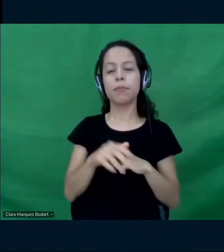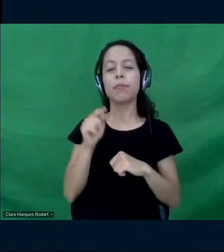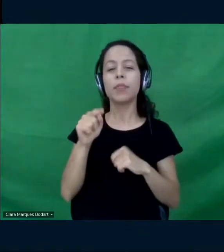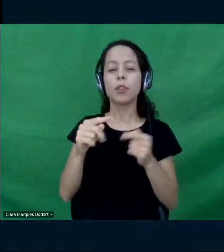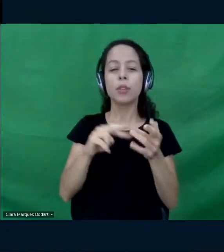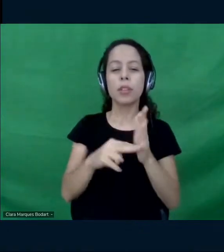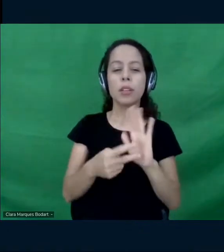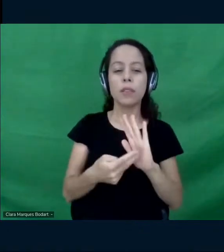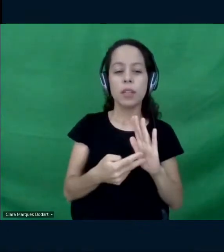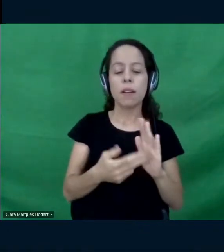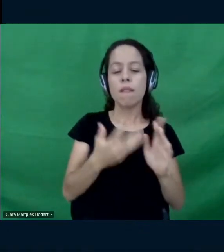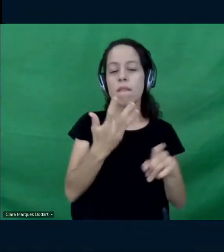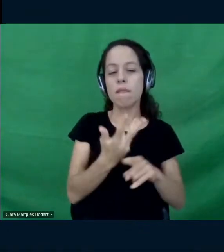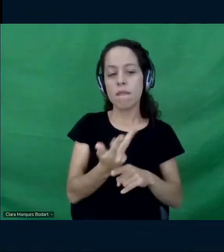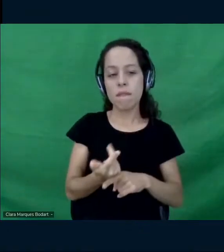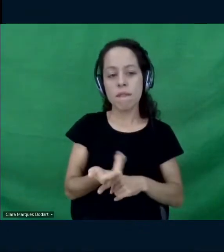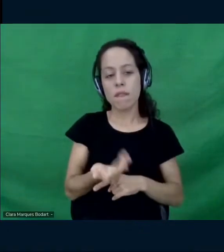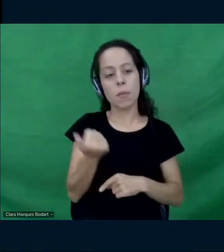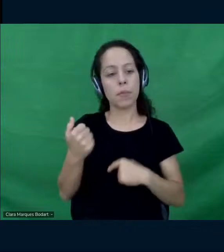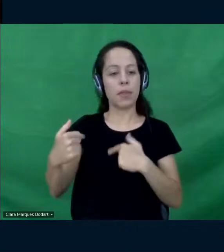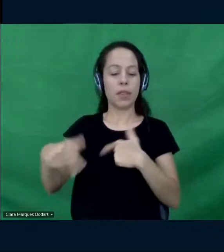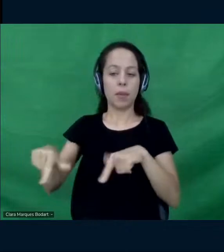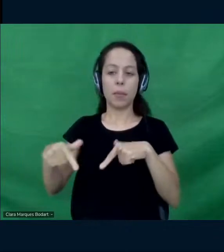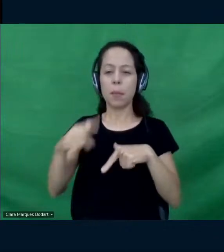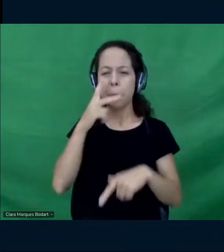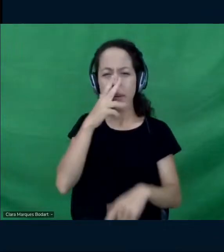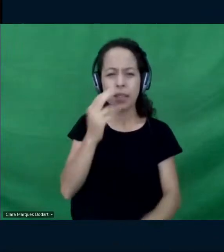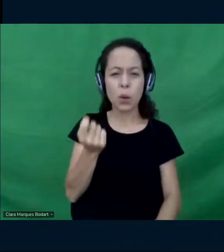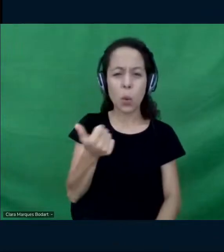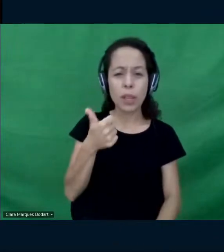trabalho infantil, né? Há uma indução para que os